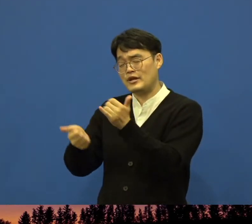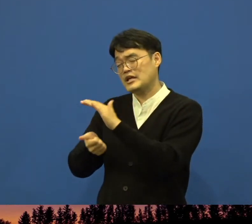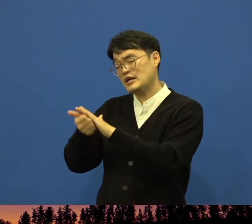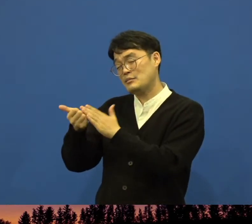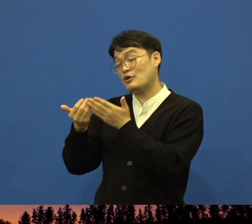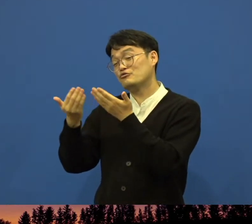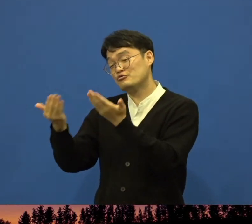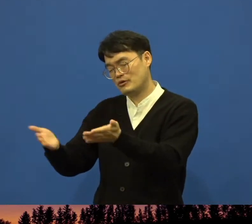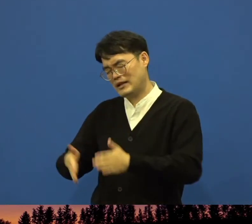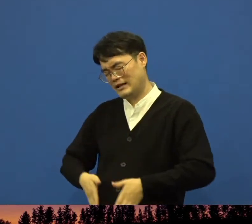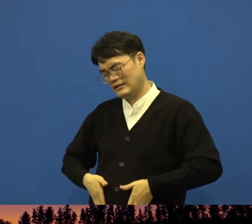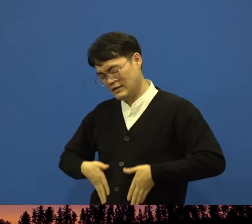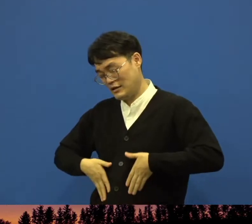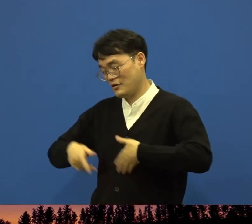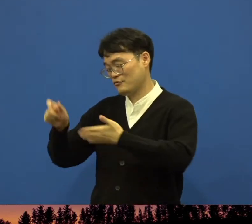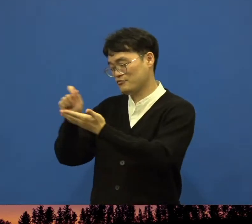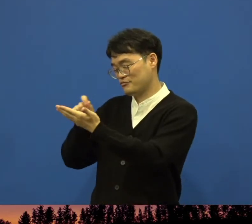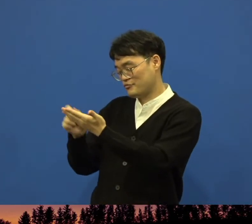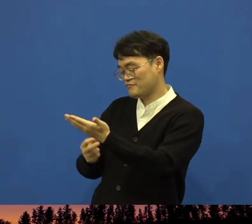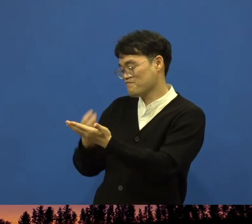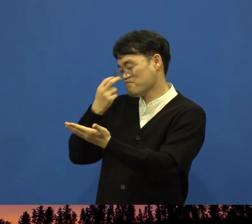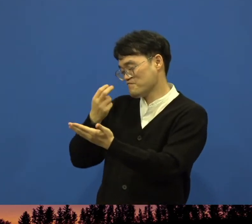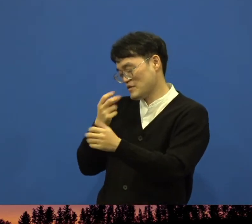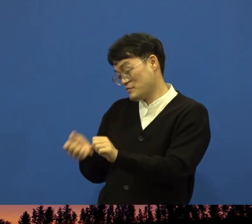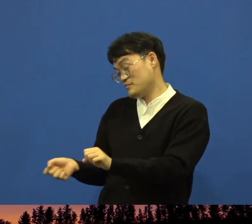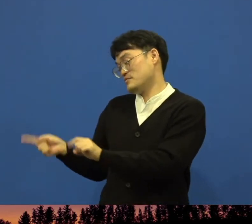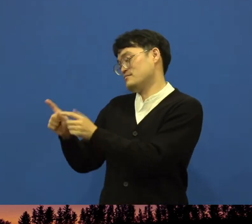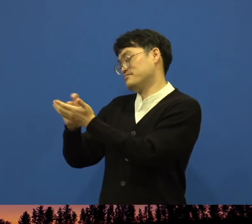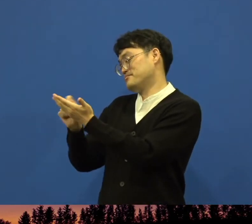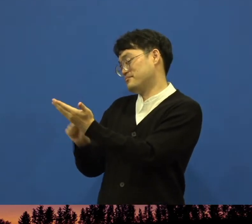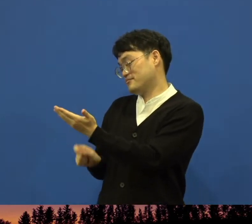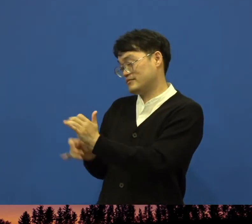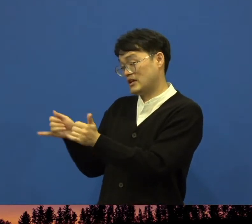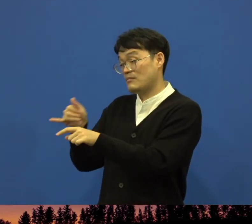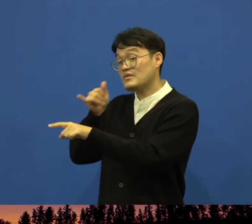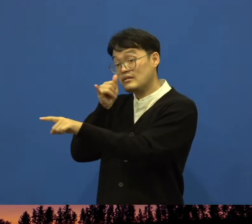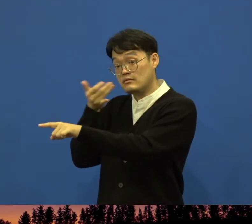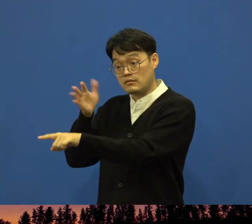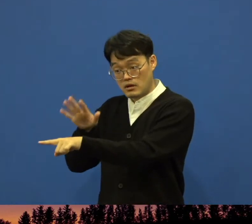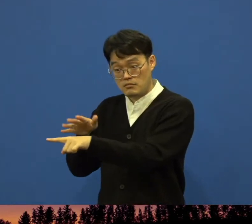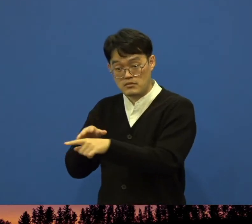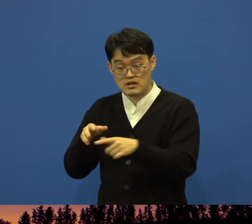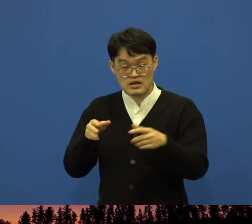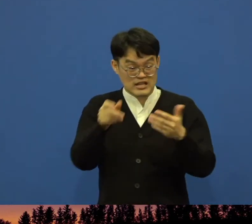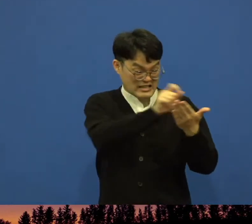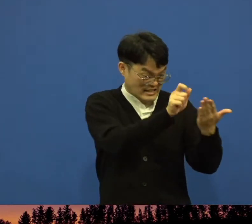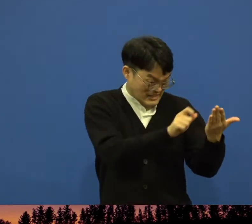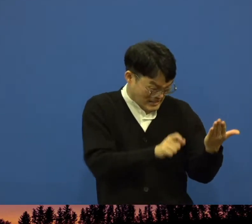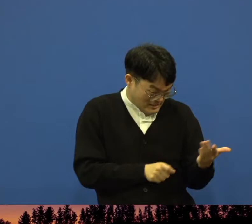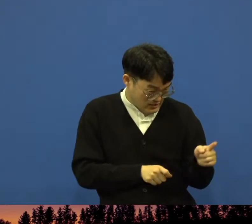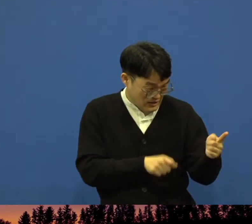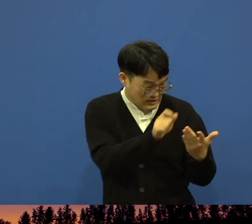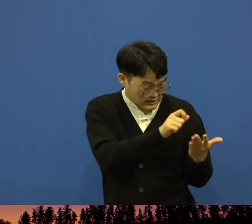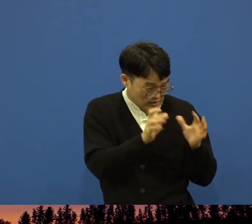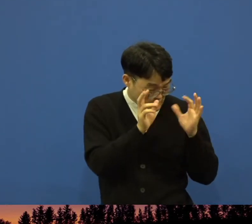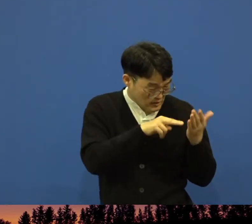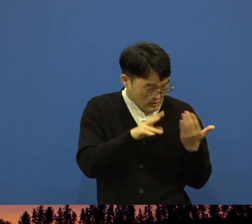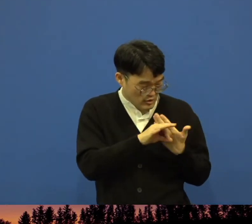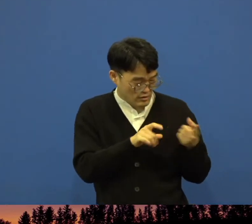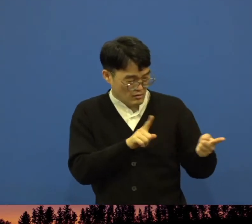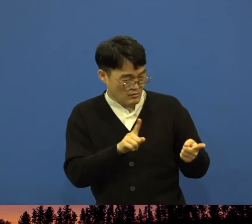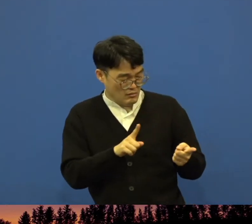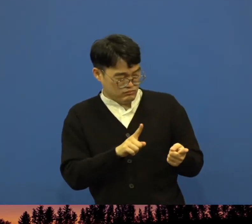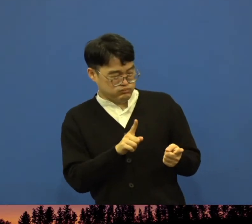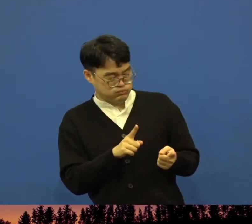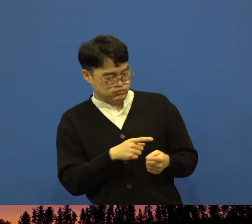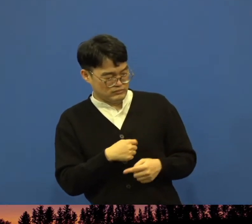주는 글을 쓰고 생명을 살리는 글을 쓰고 이래야 되는데 글을 쓰는데 막 그 글에서 막 독소가 나오고 읽는 사람이 막 그냥